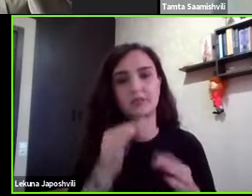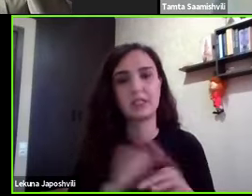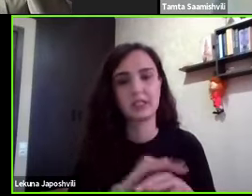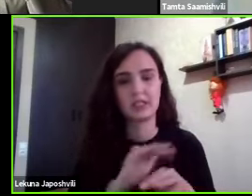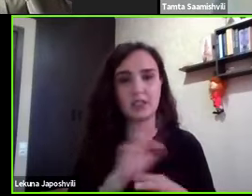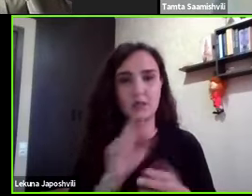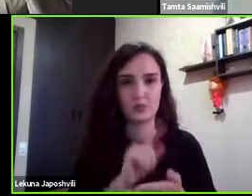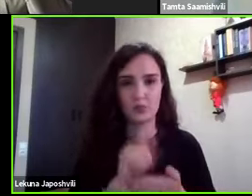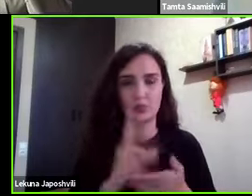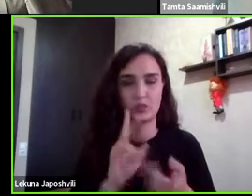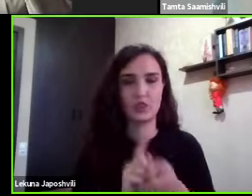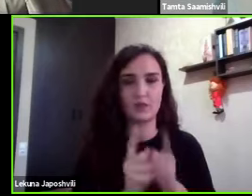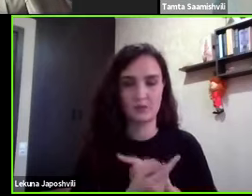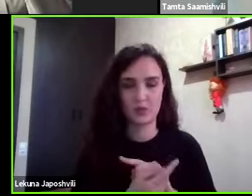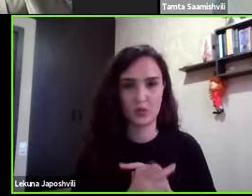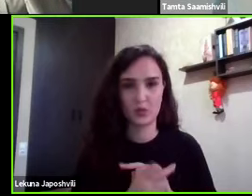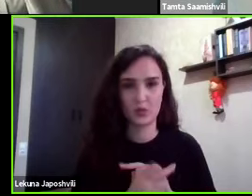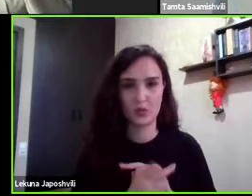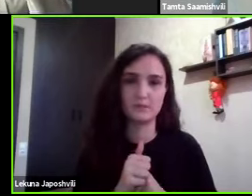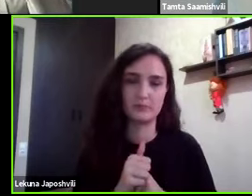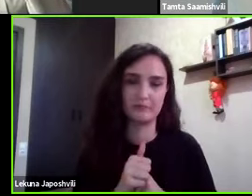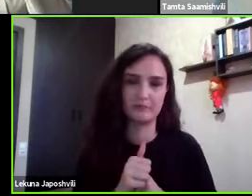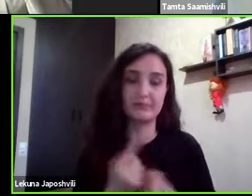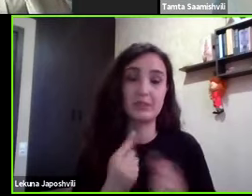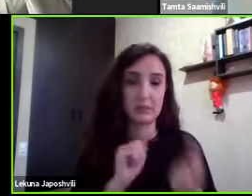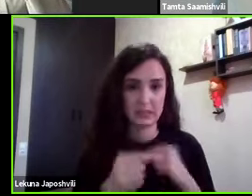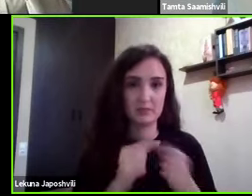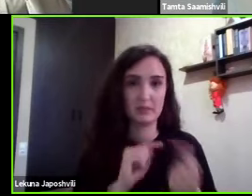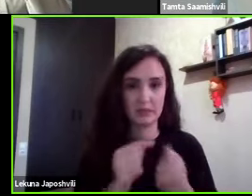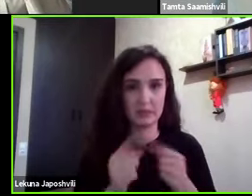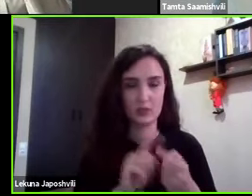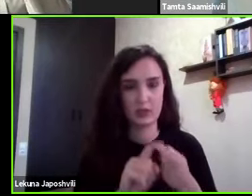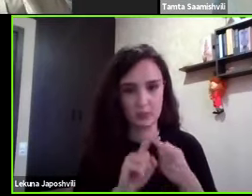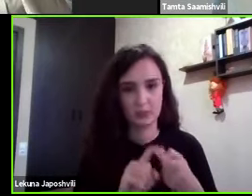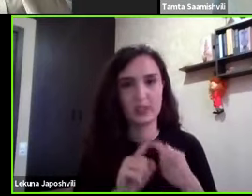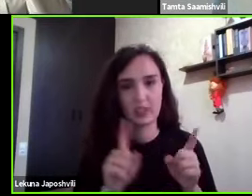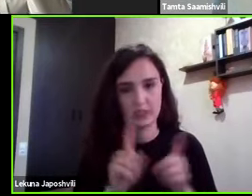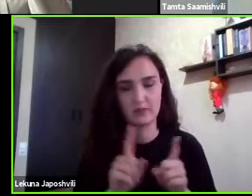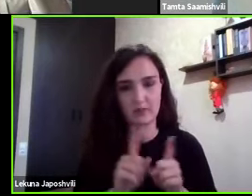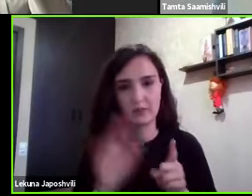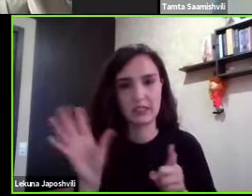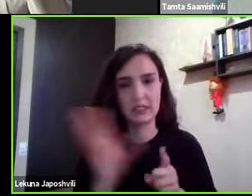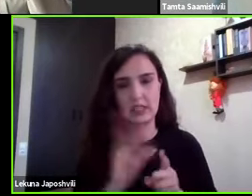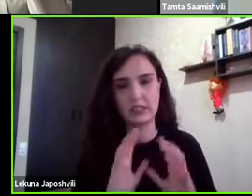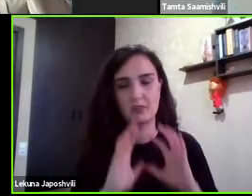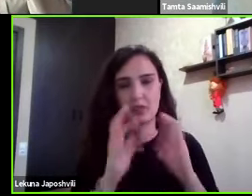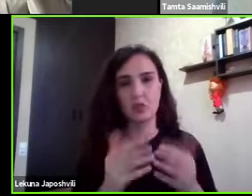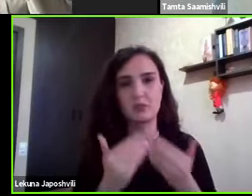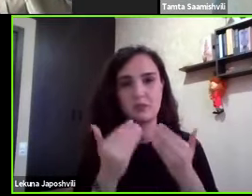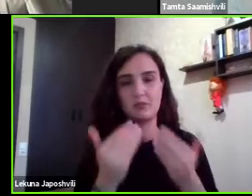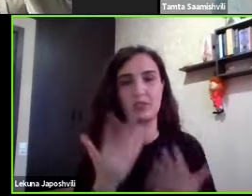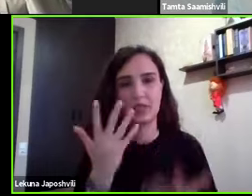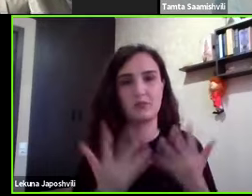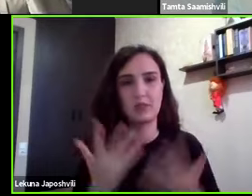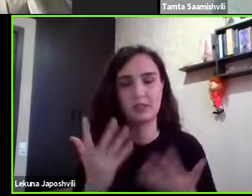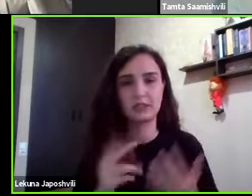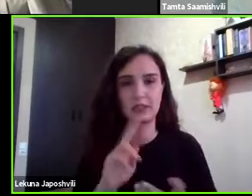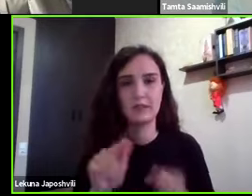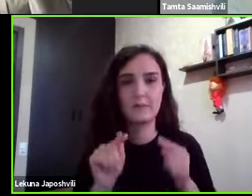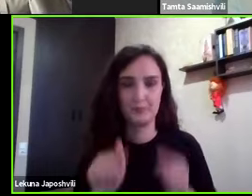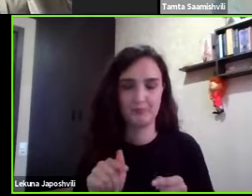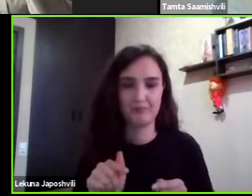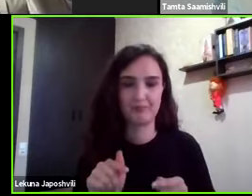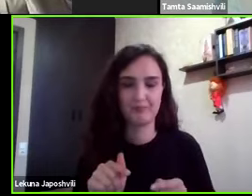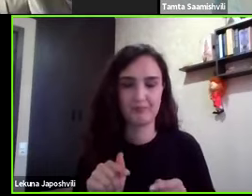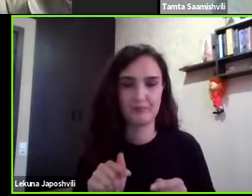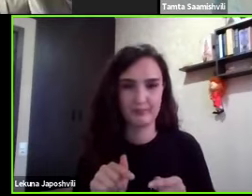აუცილებლად უნდა შევიცვალოთ, როგორც ერთმანეთის მიმართ დამოკიდებულება, ასევე მთელი სამყაროს მიმართ ალბათ და ეს